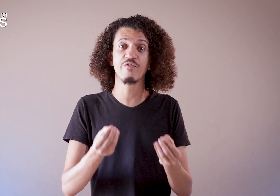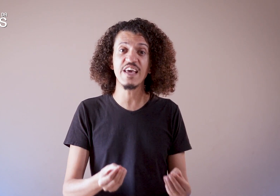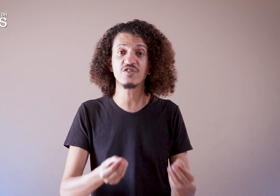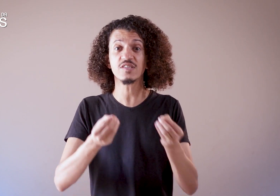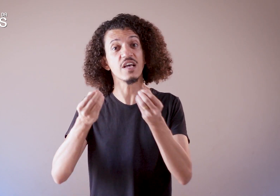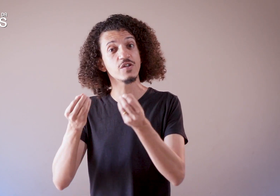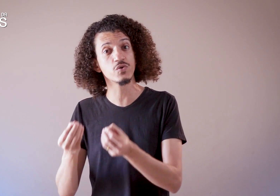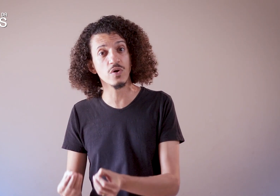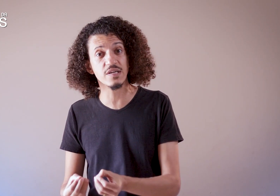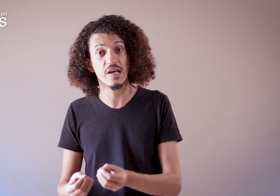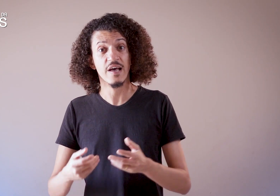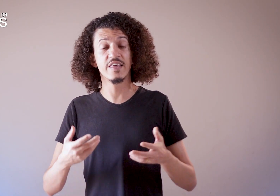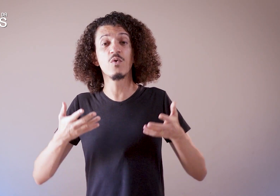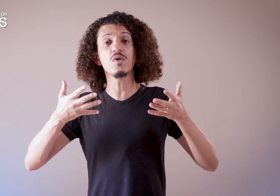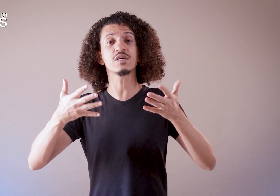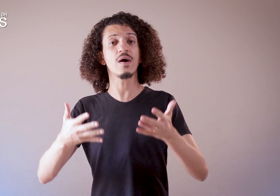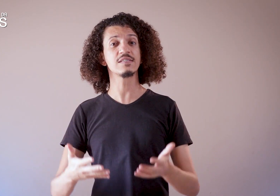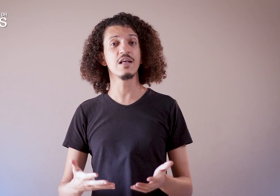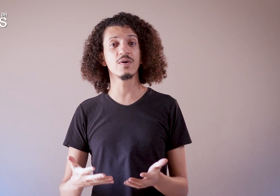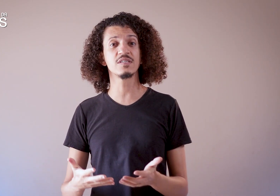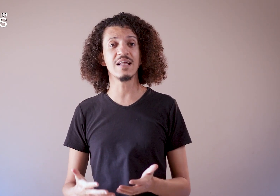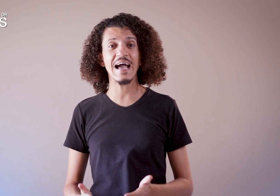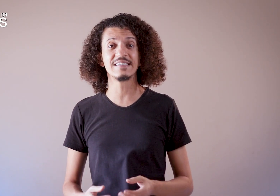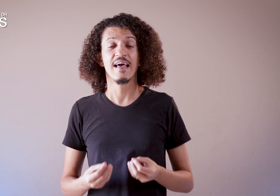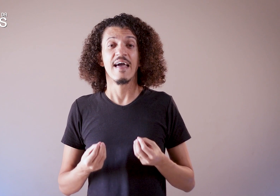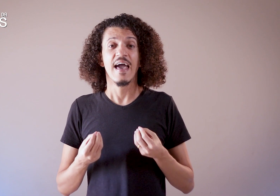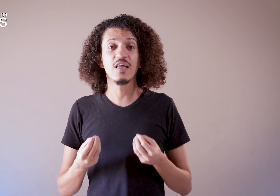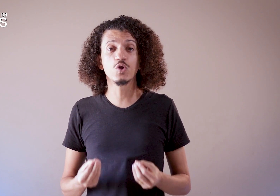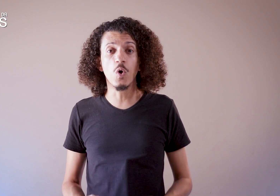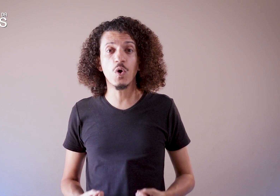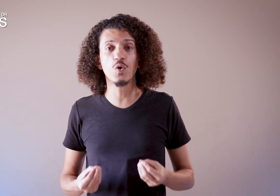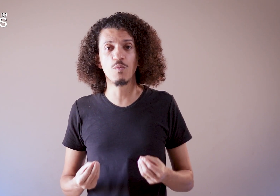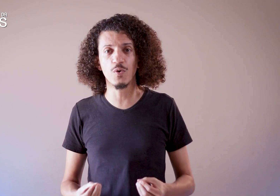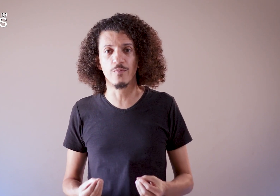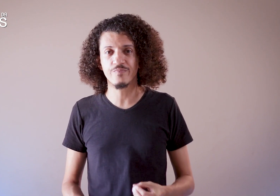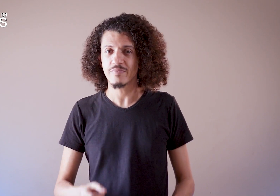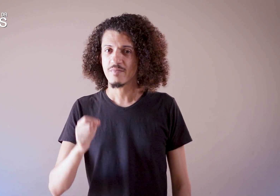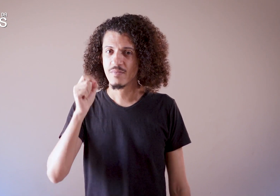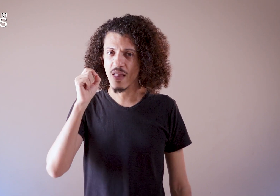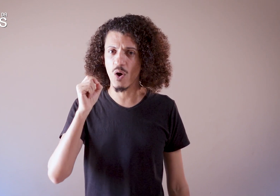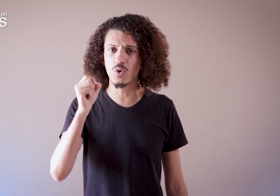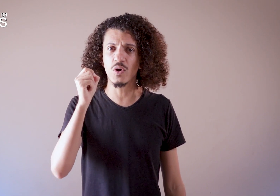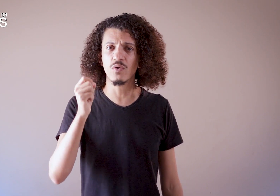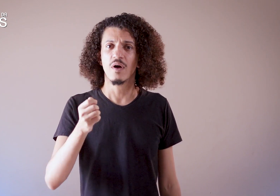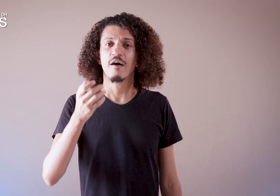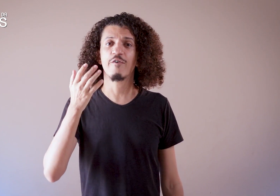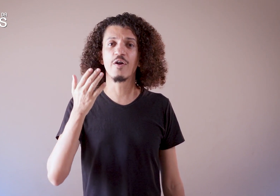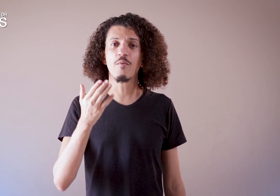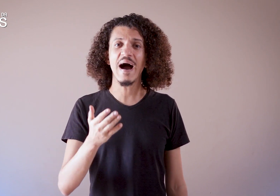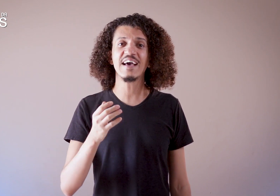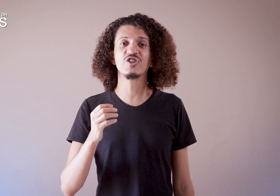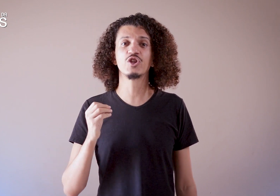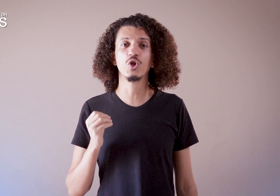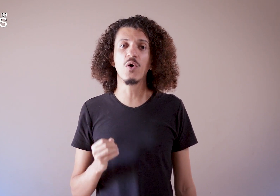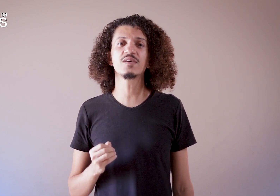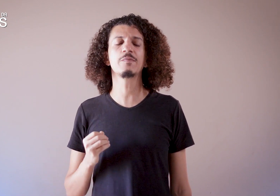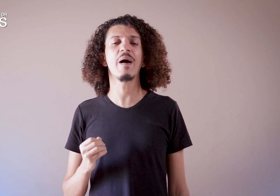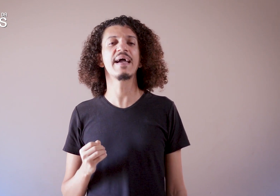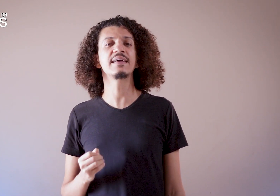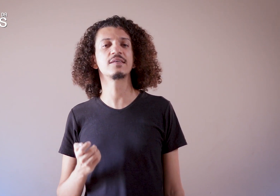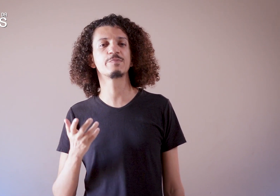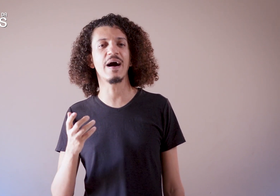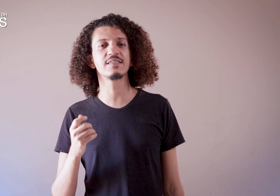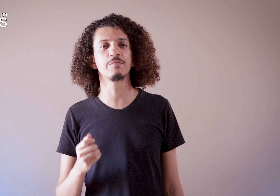pessoas ouvintes e surdas que usam as línguas de sinais em todo o mundo. Ao todo, foram mais de